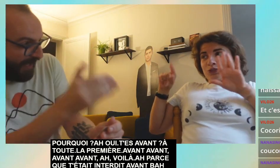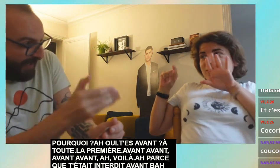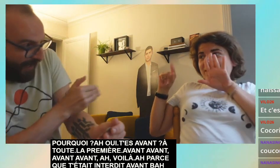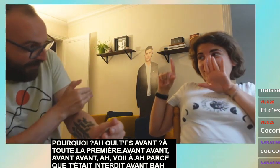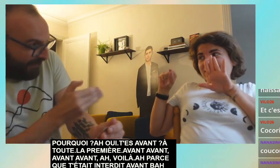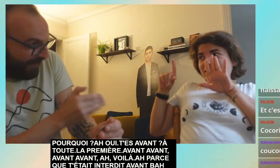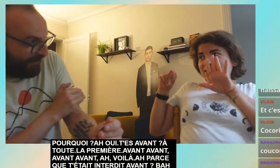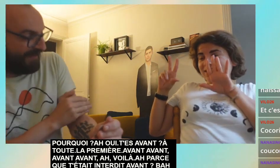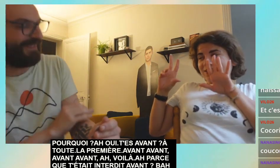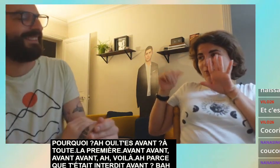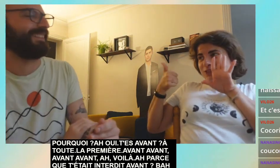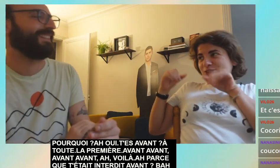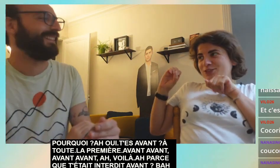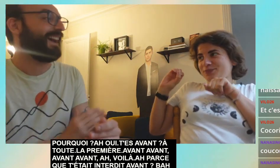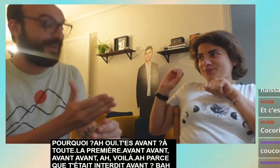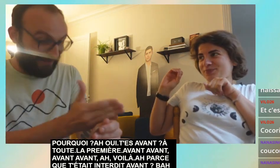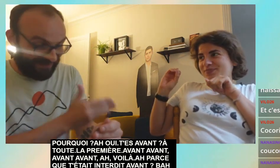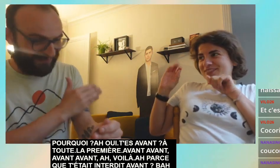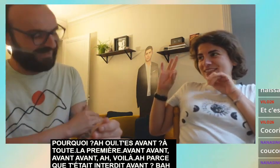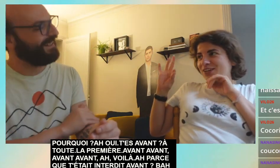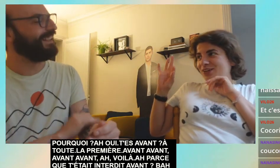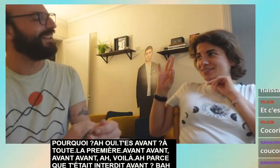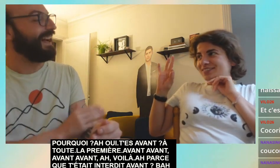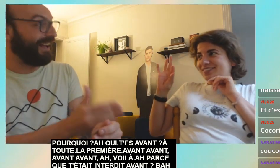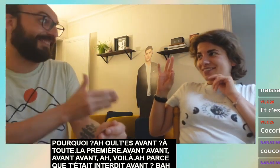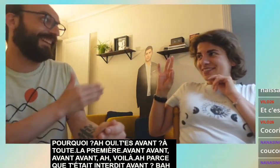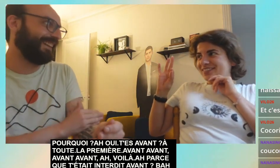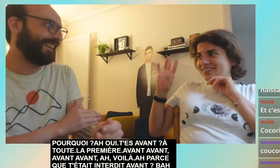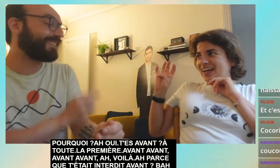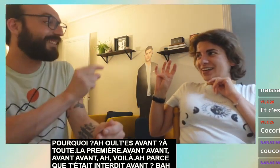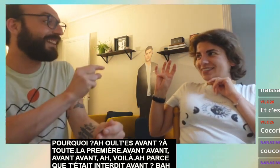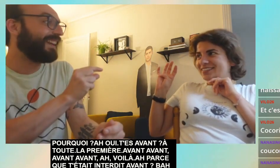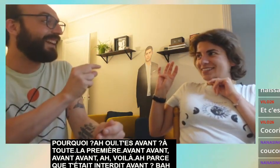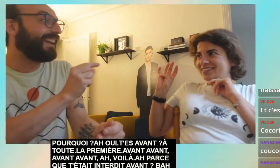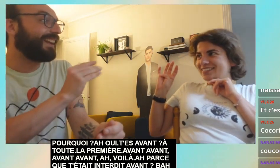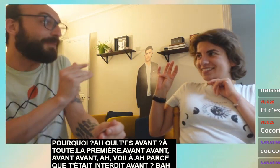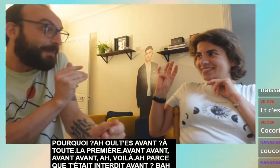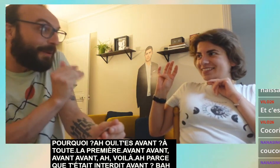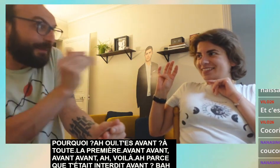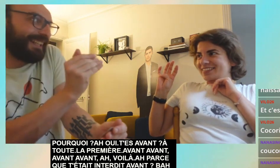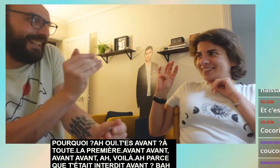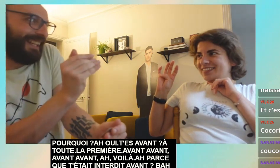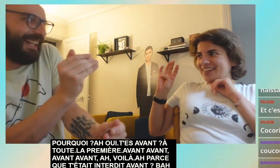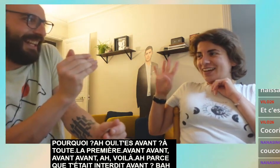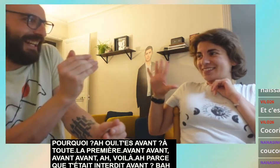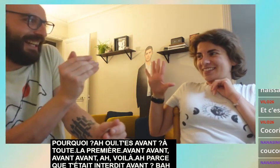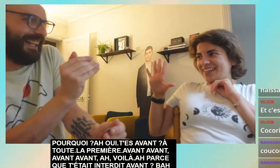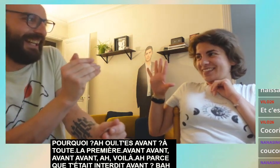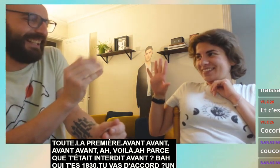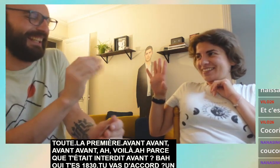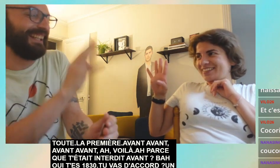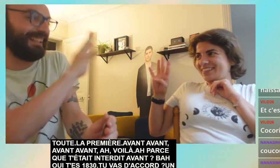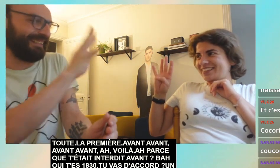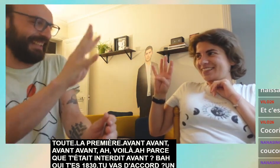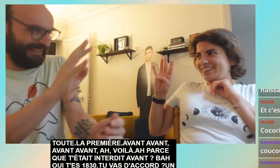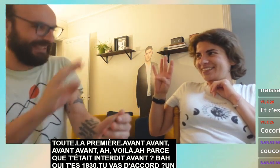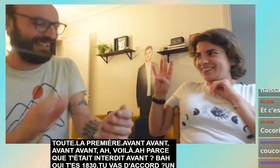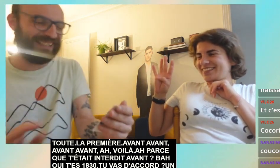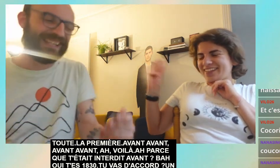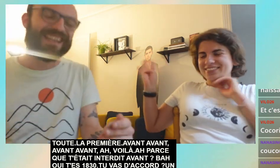70? 60? avant. 50? Ah, Hein? un tout petit peu après. 45? 44.